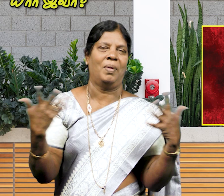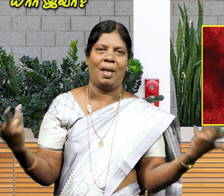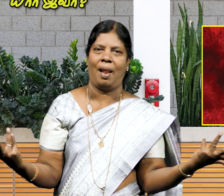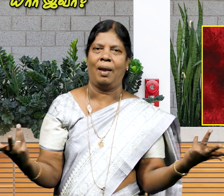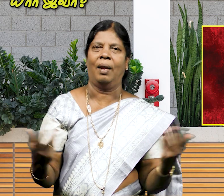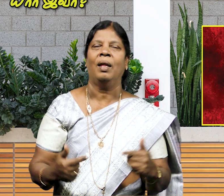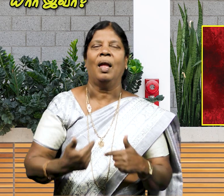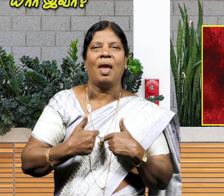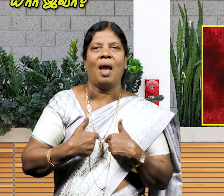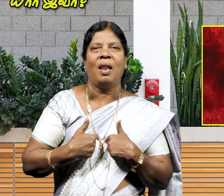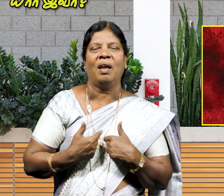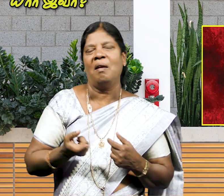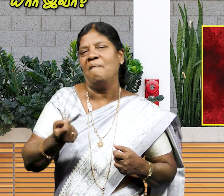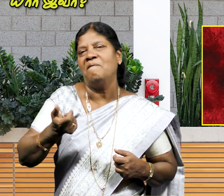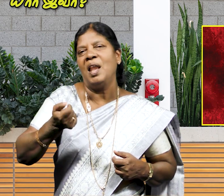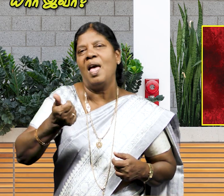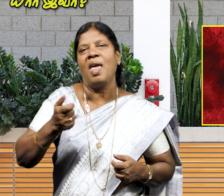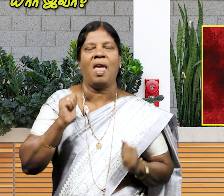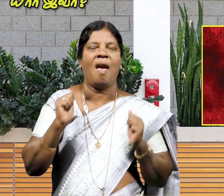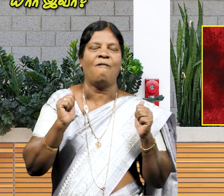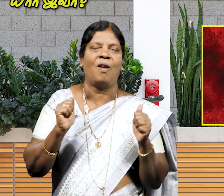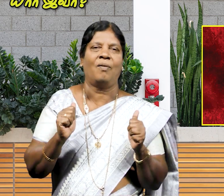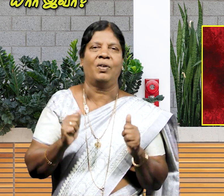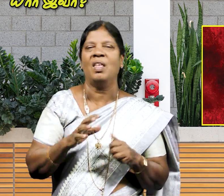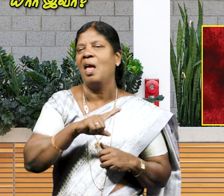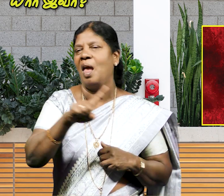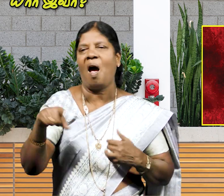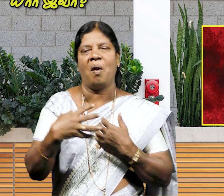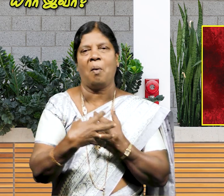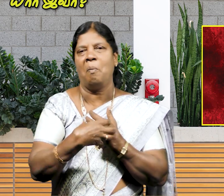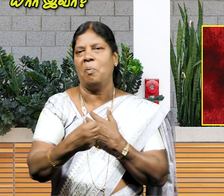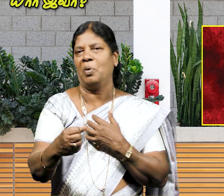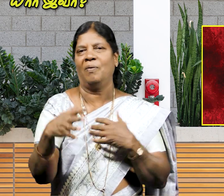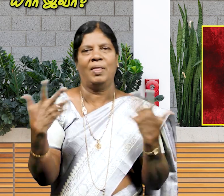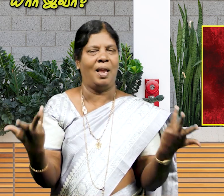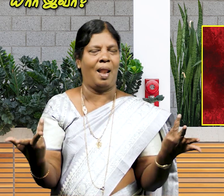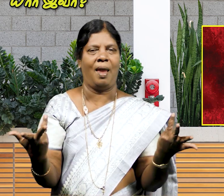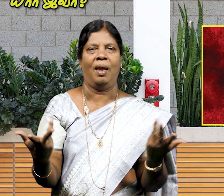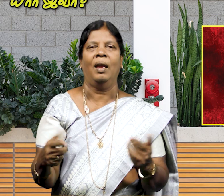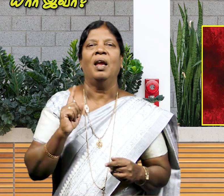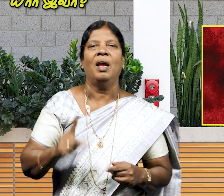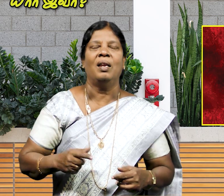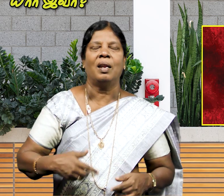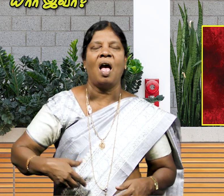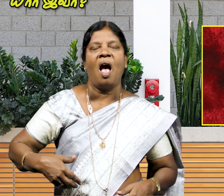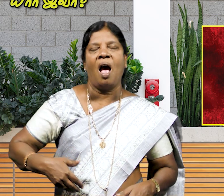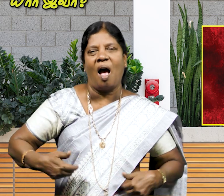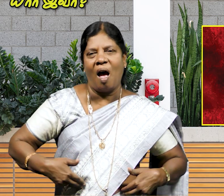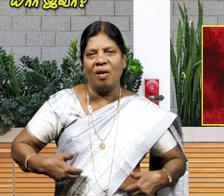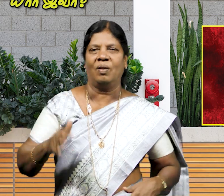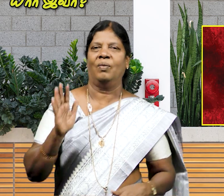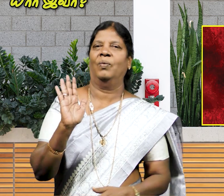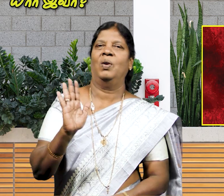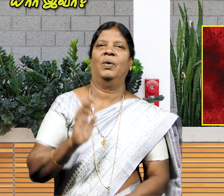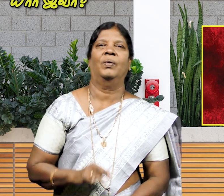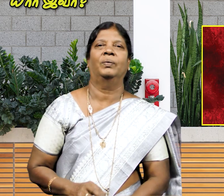இல்லை, என்னுடைய விலை எவருக்கும் புரிவதில்லை என்று ஏங்குவார்கள்.